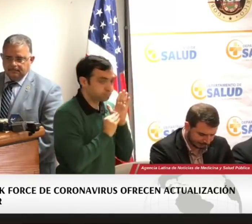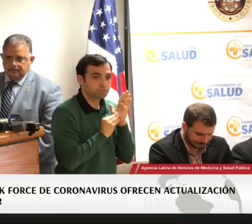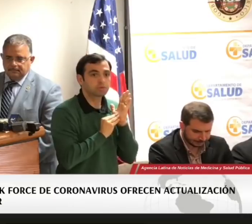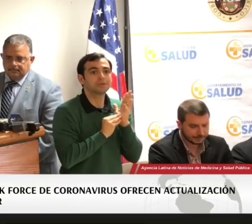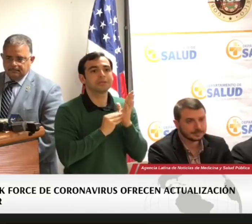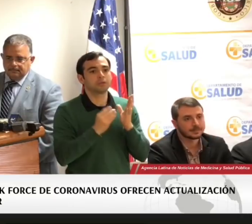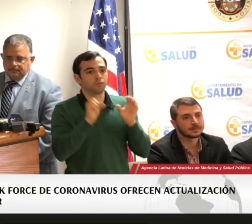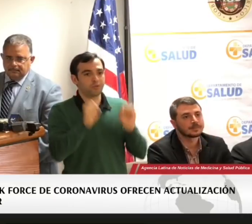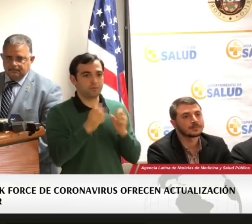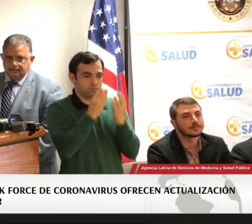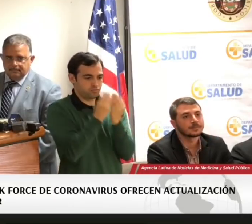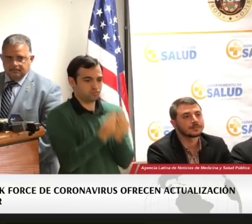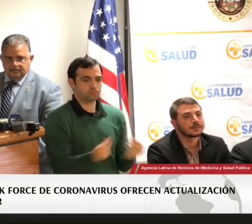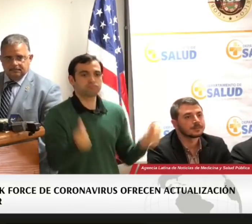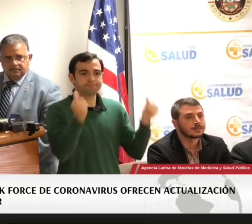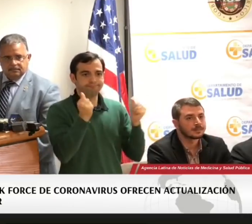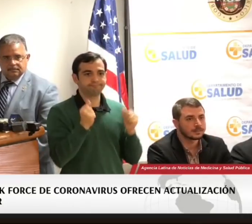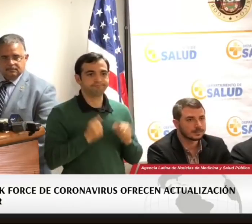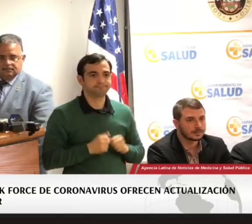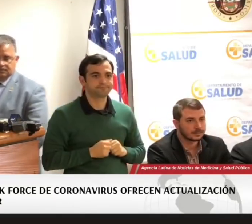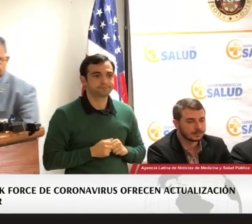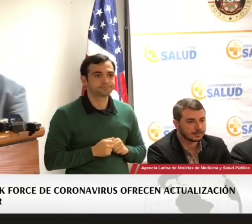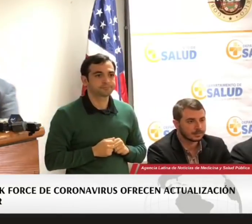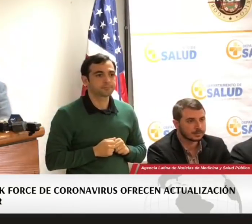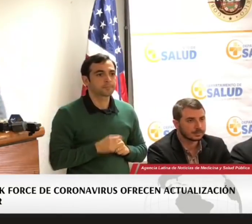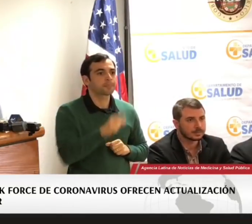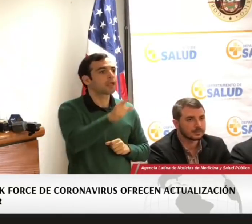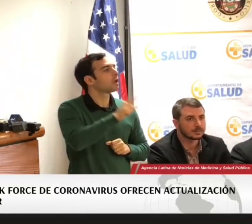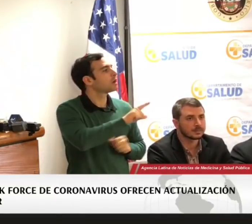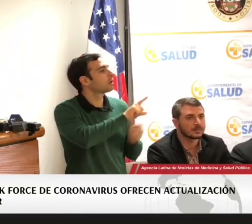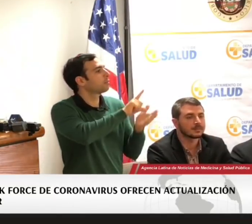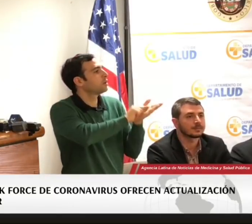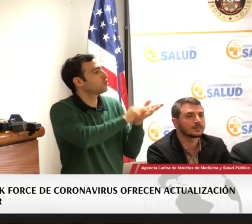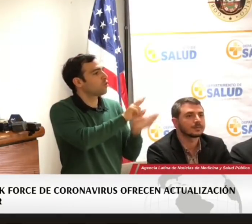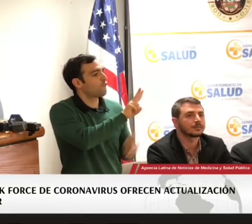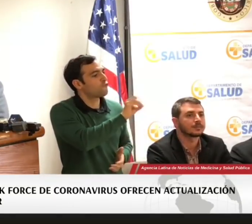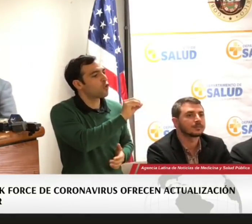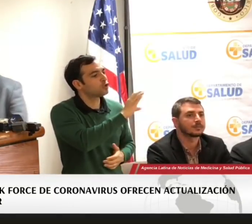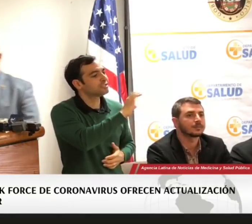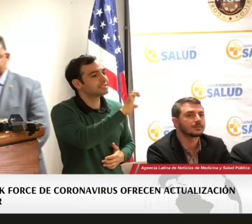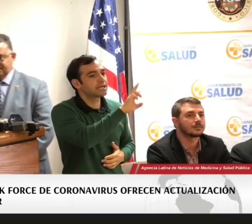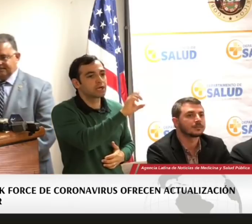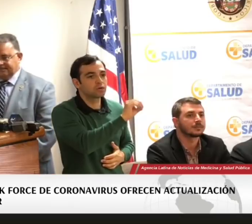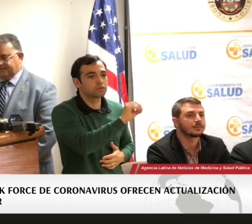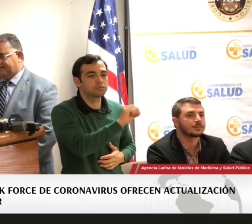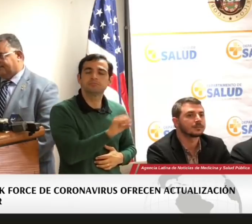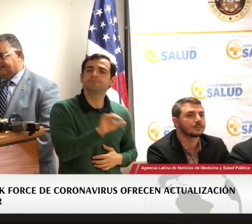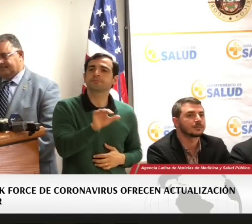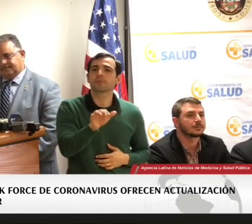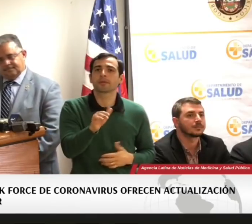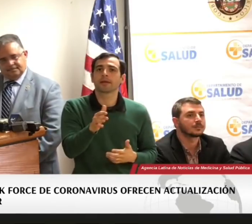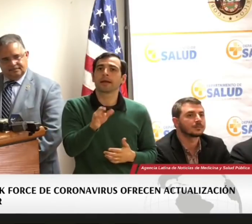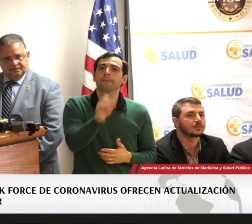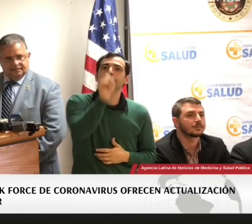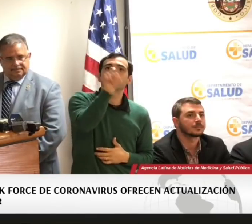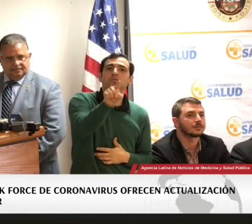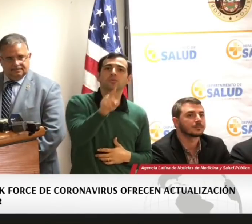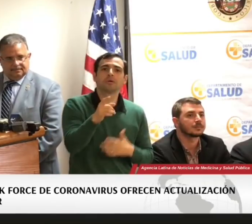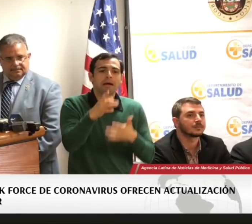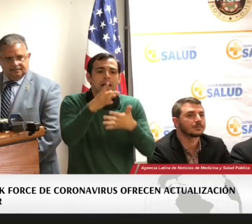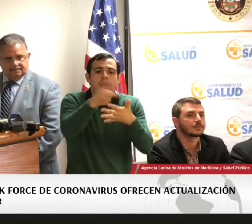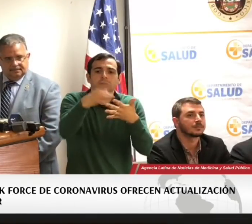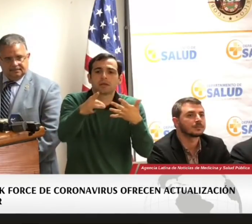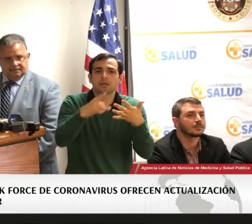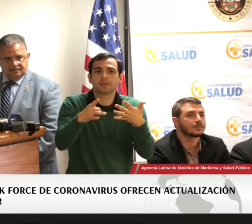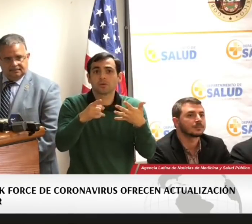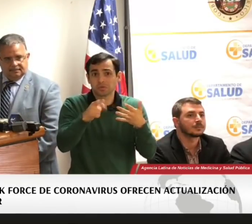tener soluciones también. Seguimos con voceros. En esa misma línea, entonces, ¿cuáles serían esas alternativas? Y segundo, si extenderán